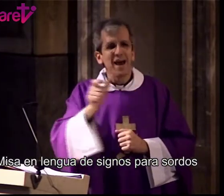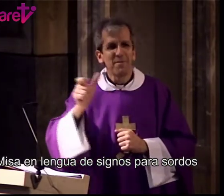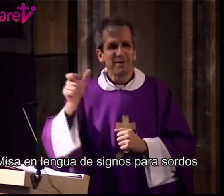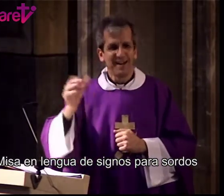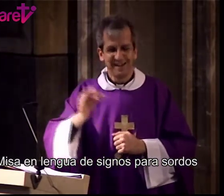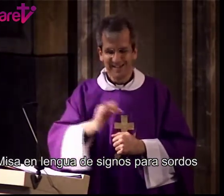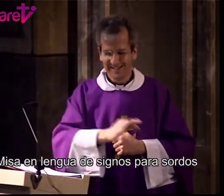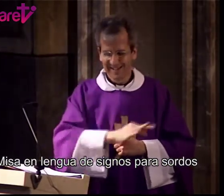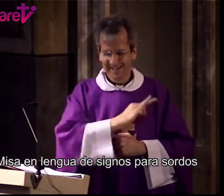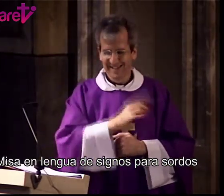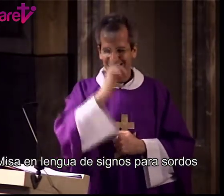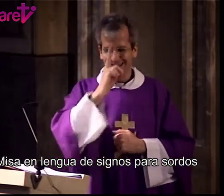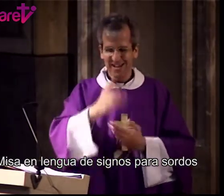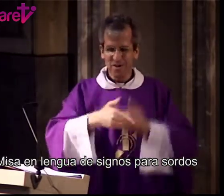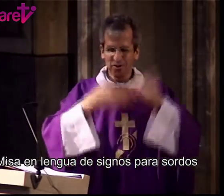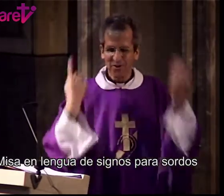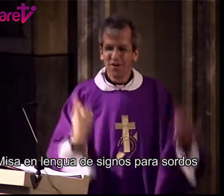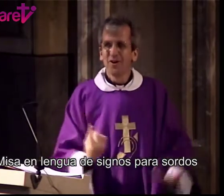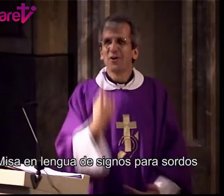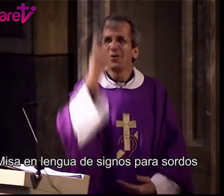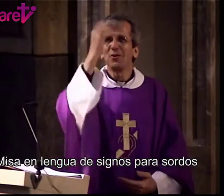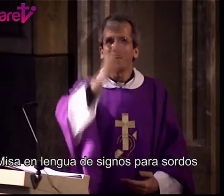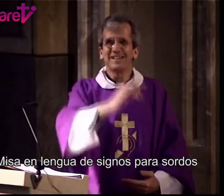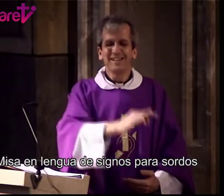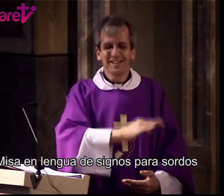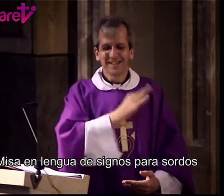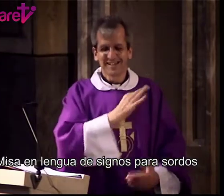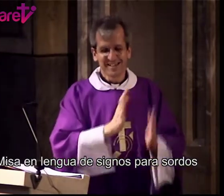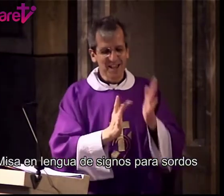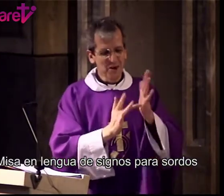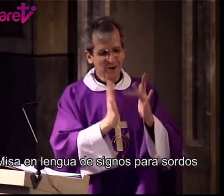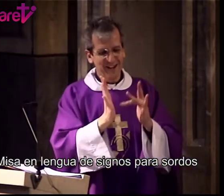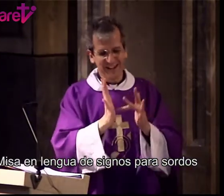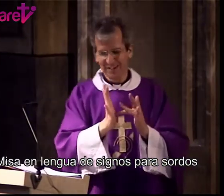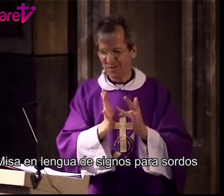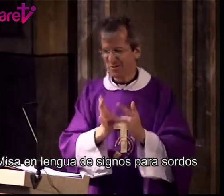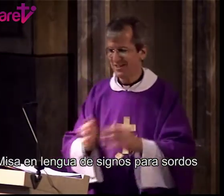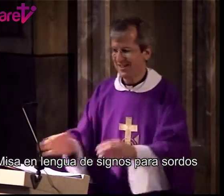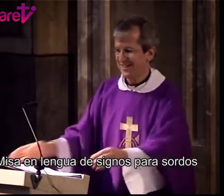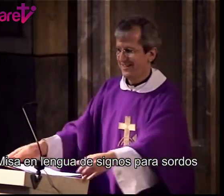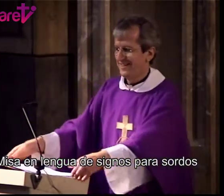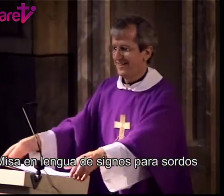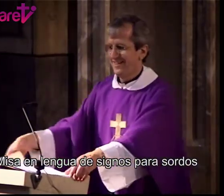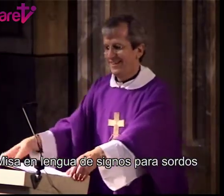Palabra del Señor. Gloria a ti, Señor Jesús.